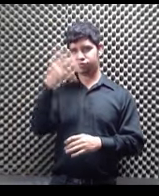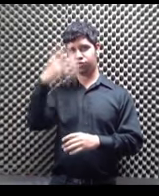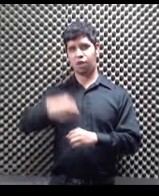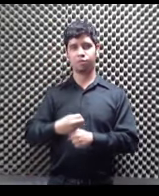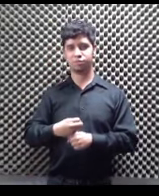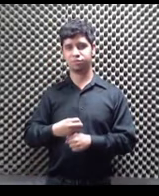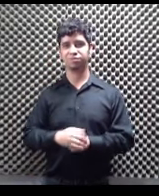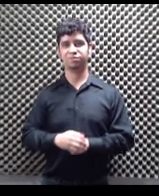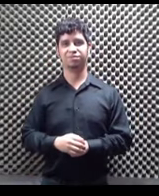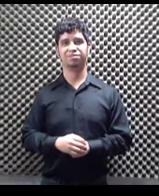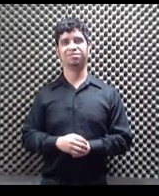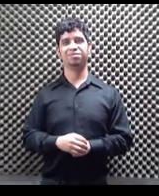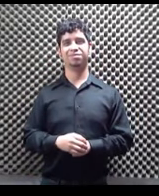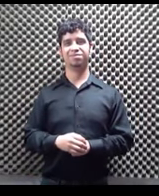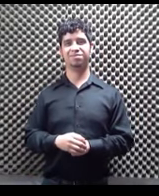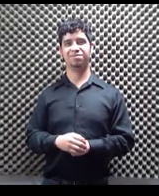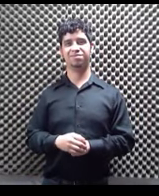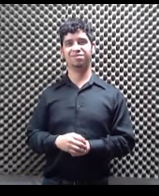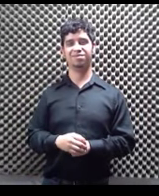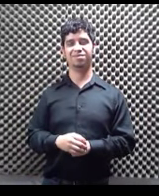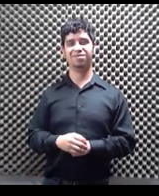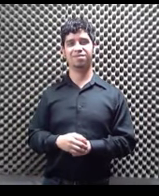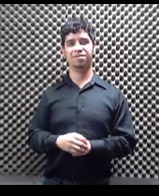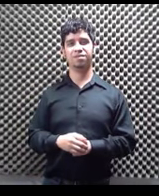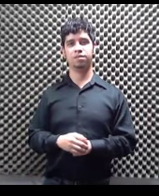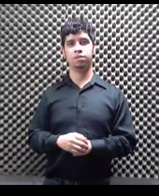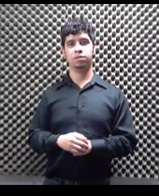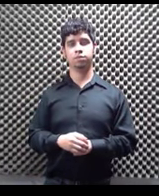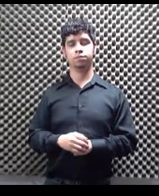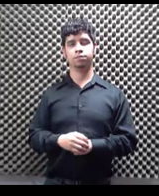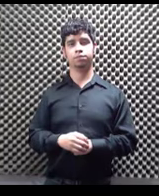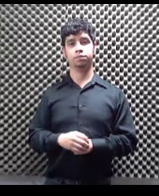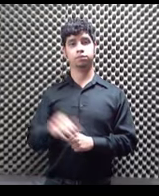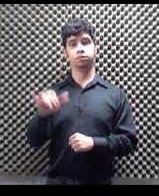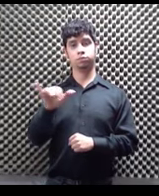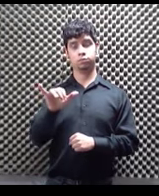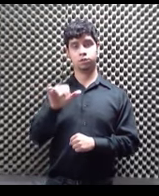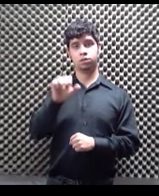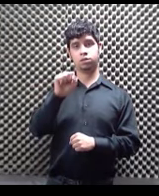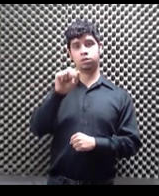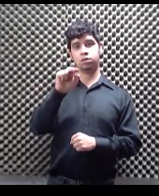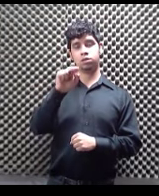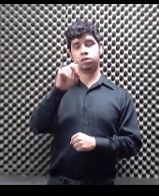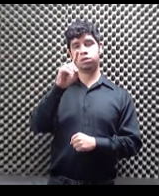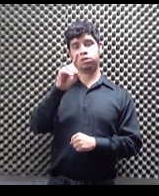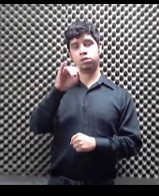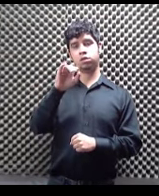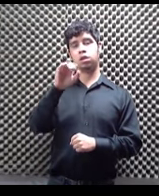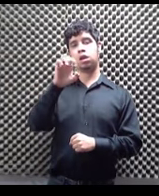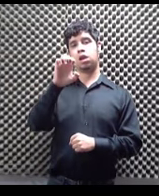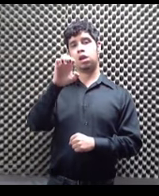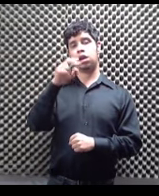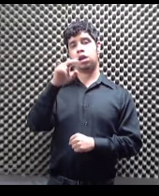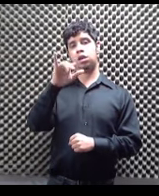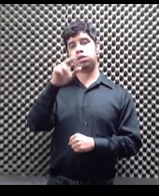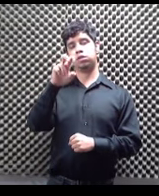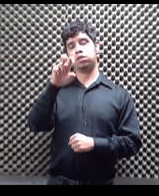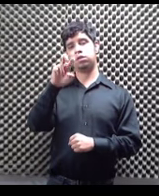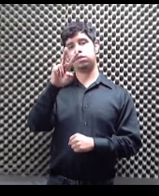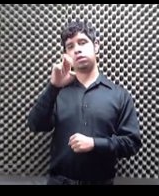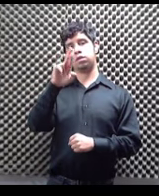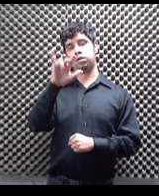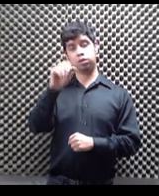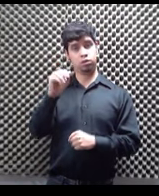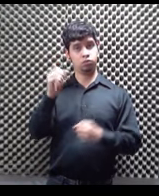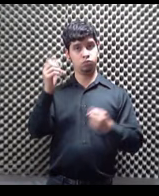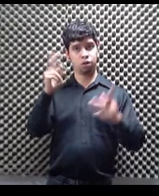Aparte, guapísimo. Entonces, tienen también Sandra Echevarría, que es otra actriz que son conocidos aquí